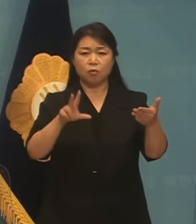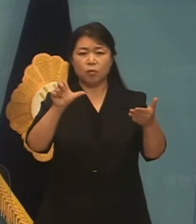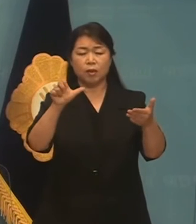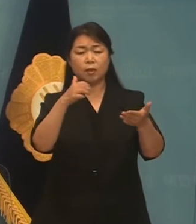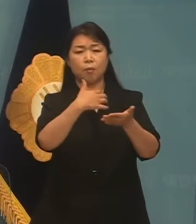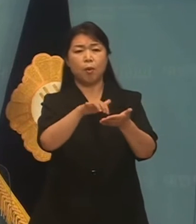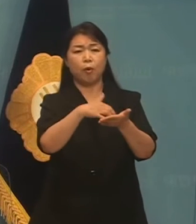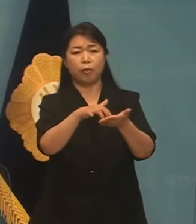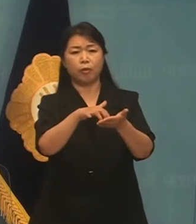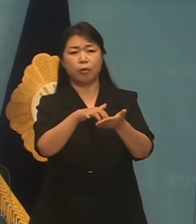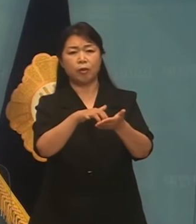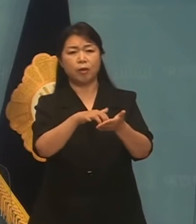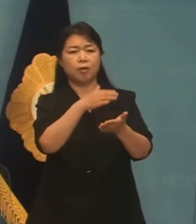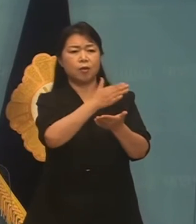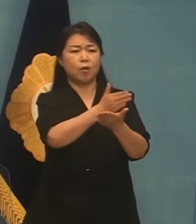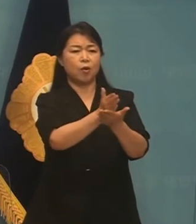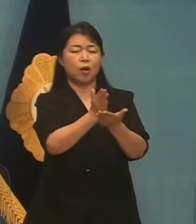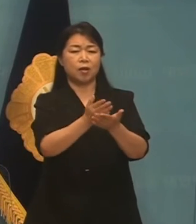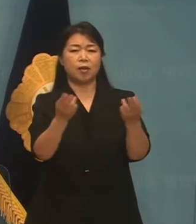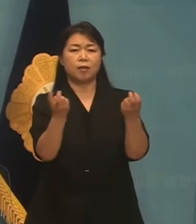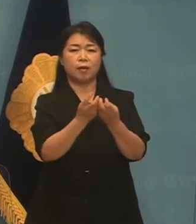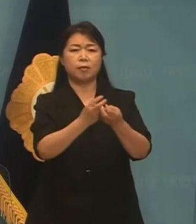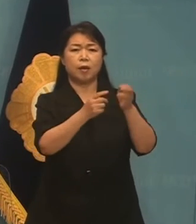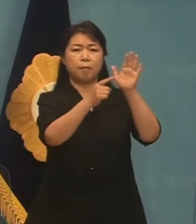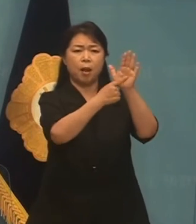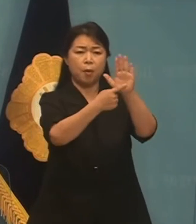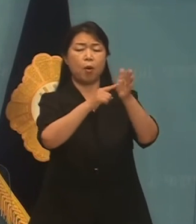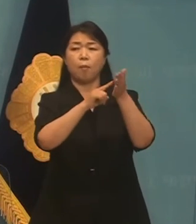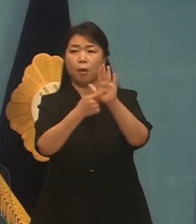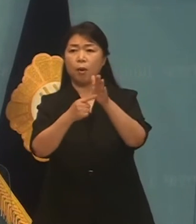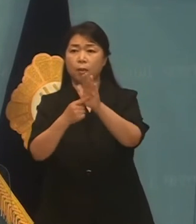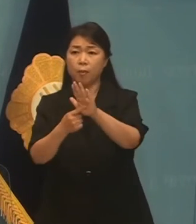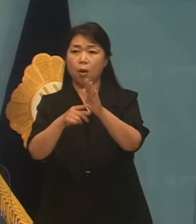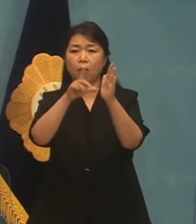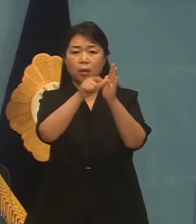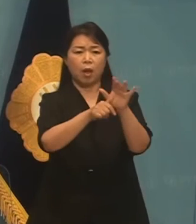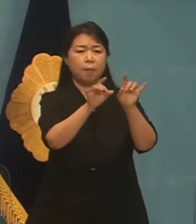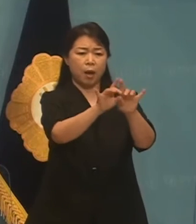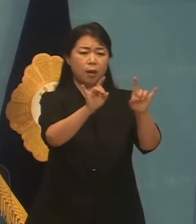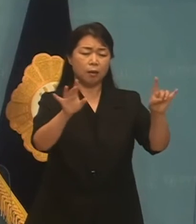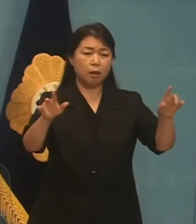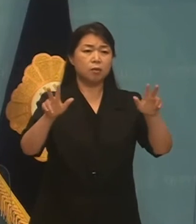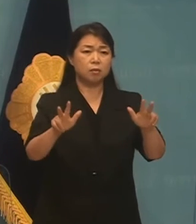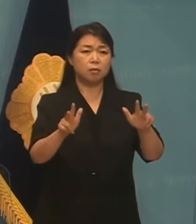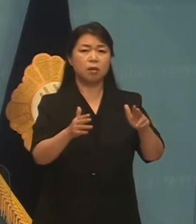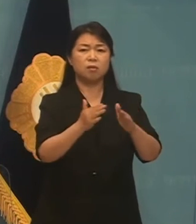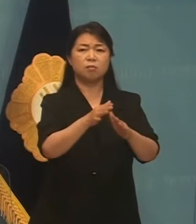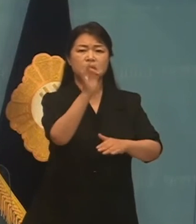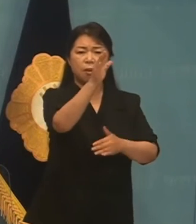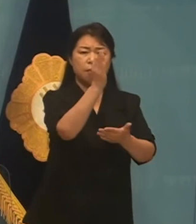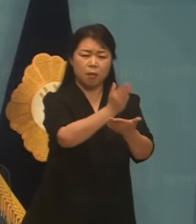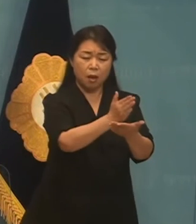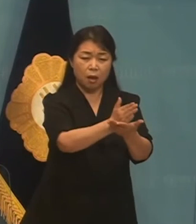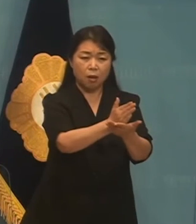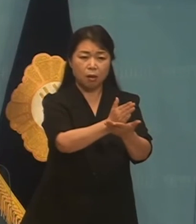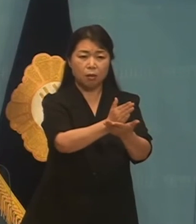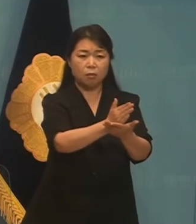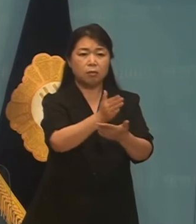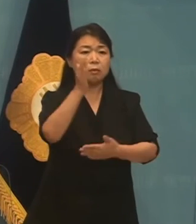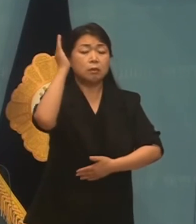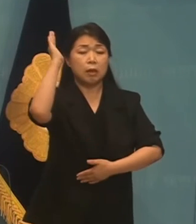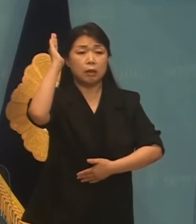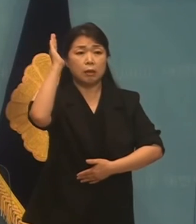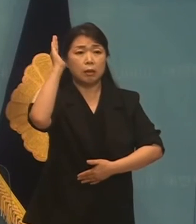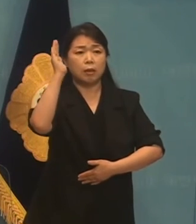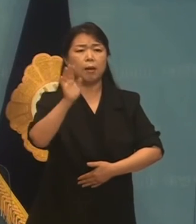25차례에 걸친 각종 대책을 내놓고 그때마다 이제 집을 사지 말라는 공허한